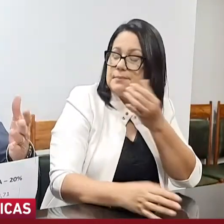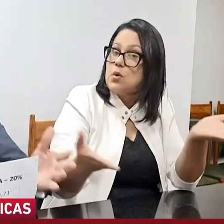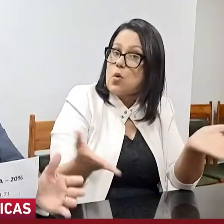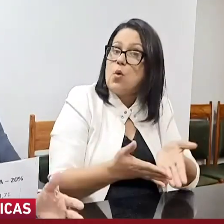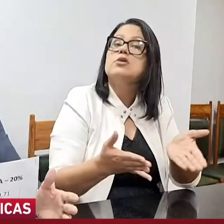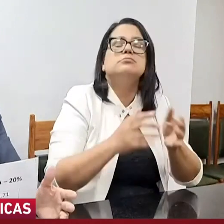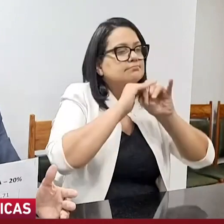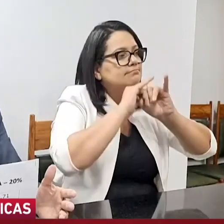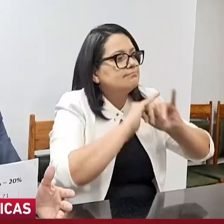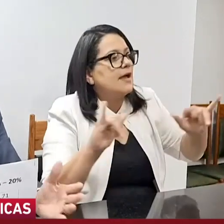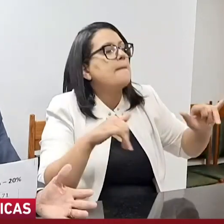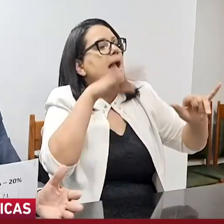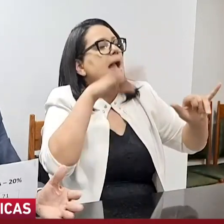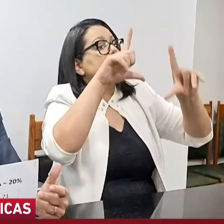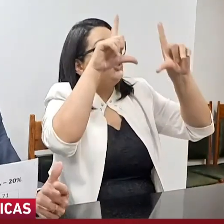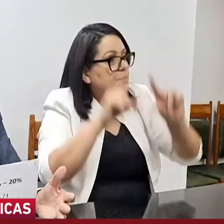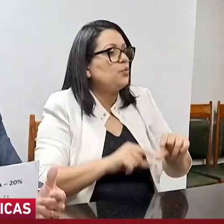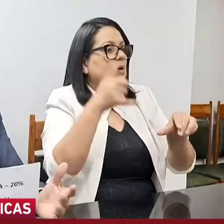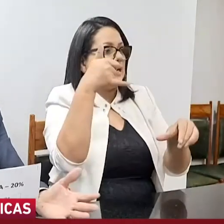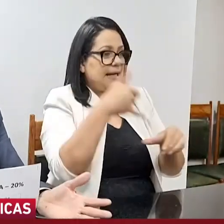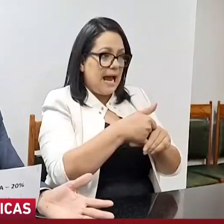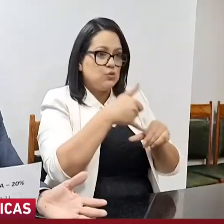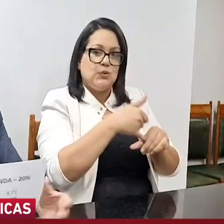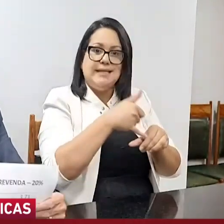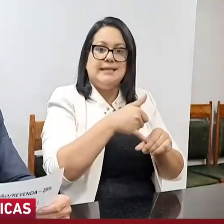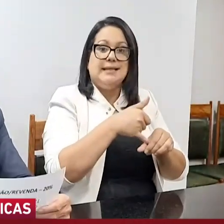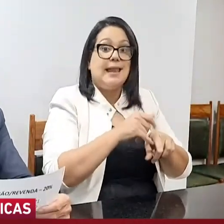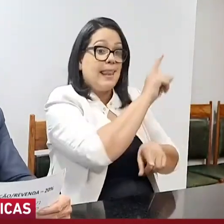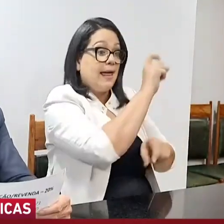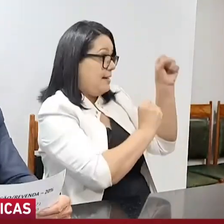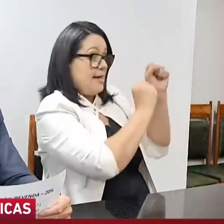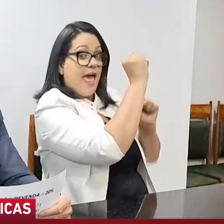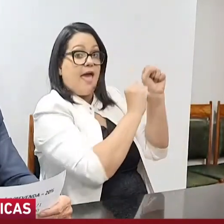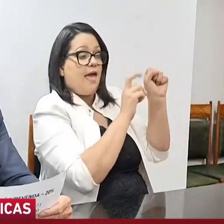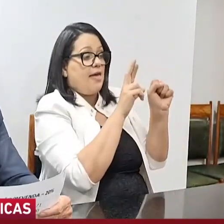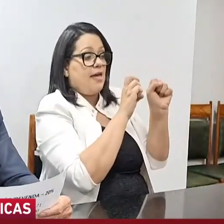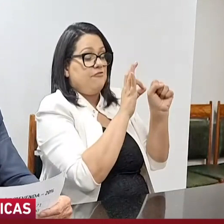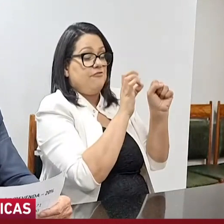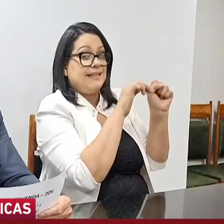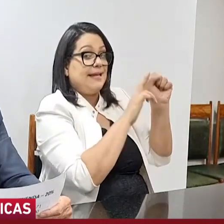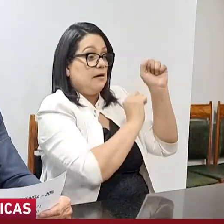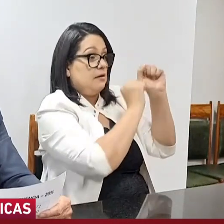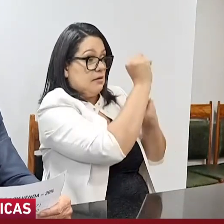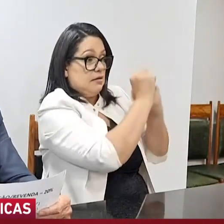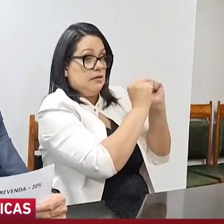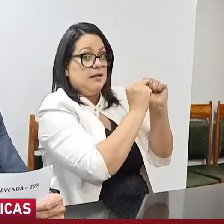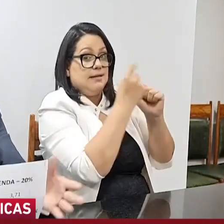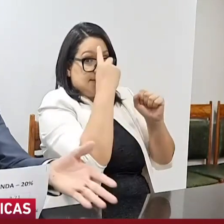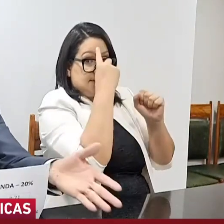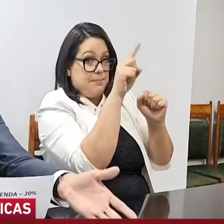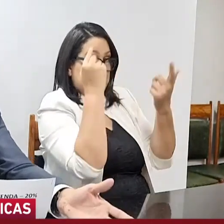mais uma redução do preço da gasolina nas refinarias. A semana passada foi anunciado menos 20